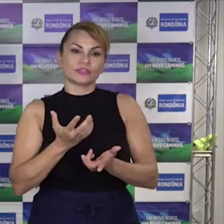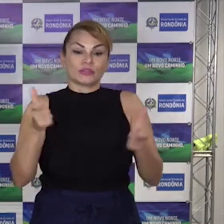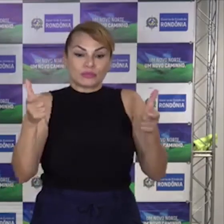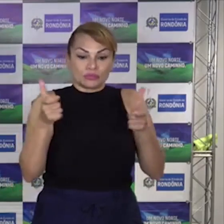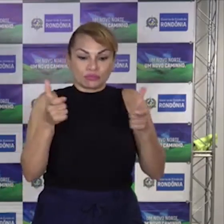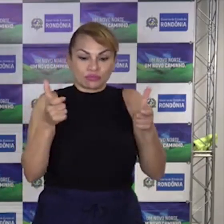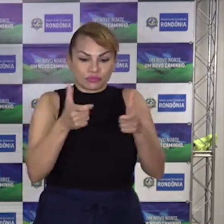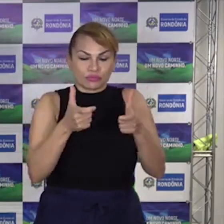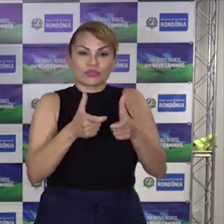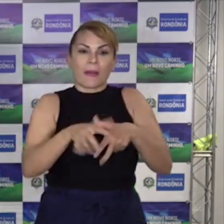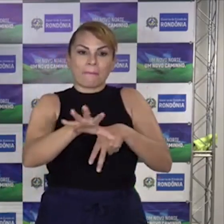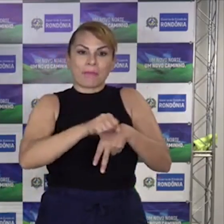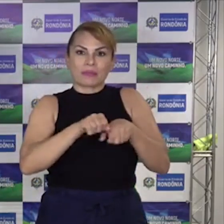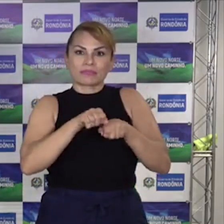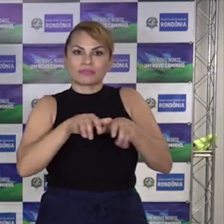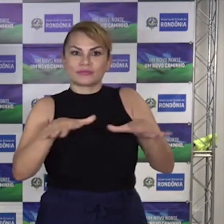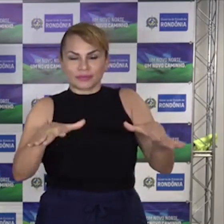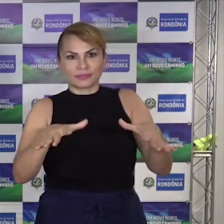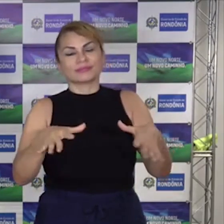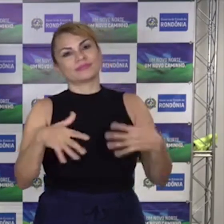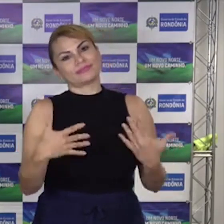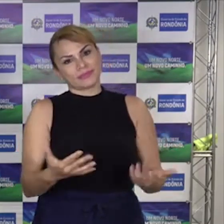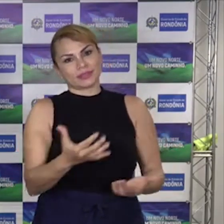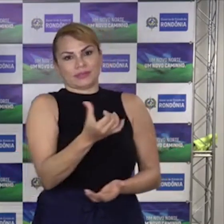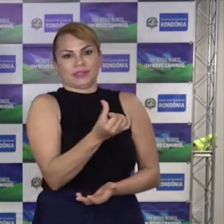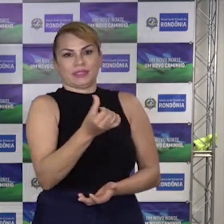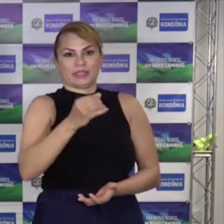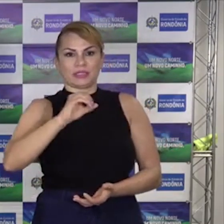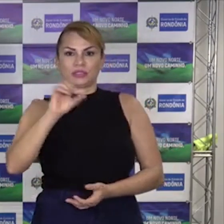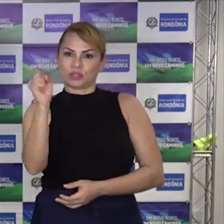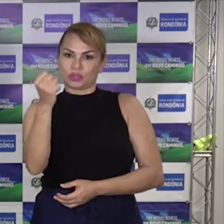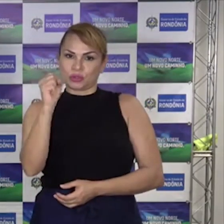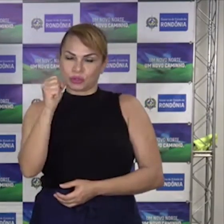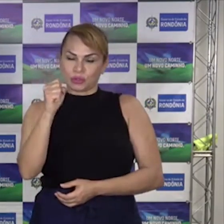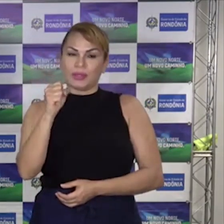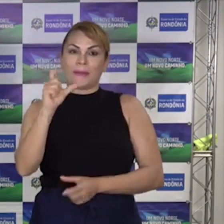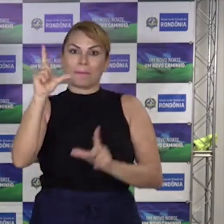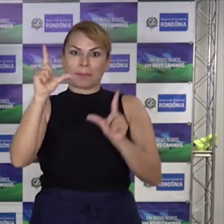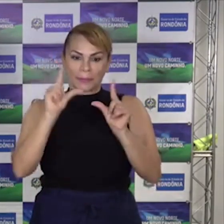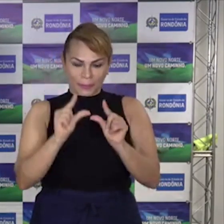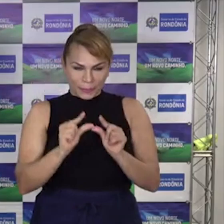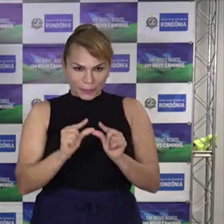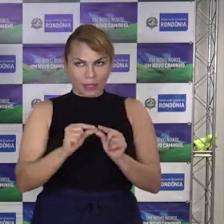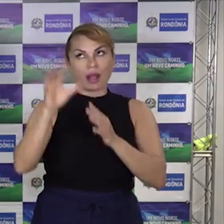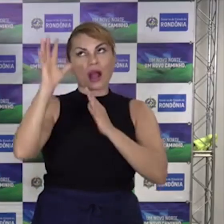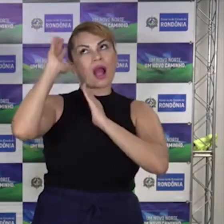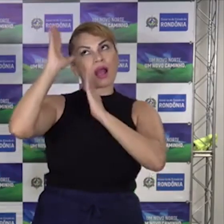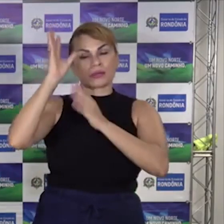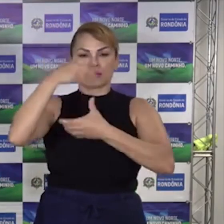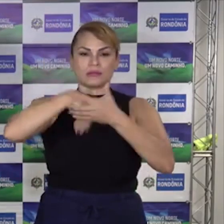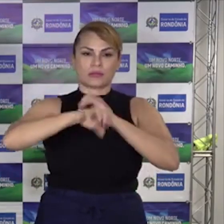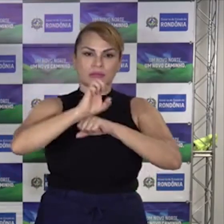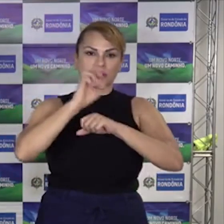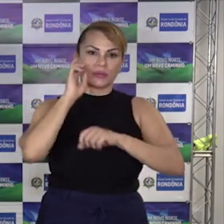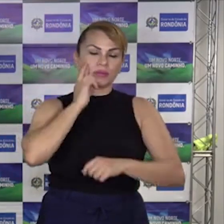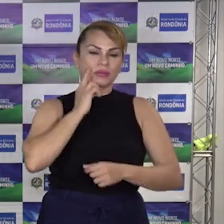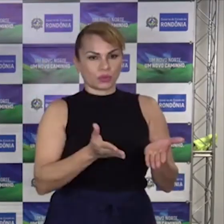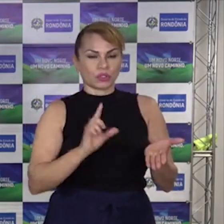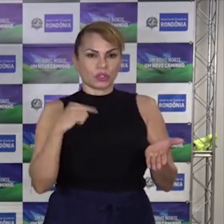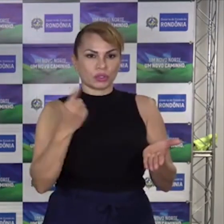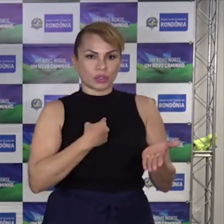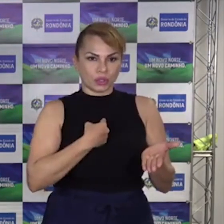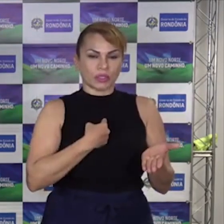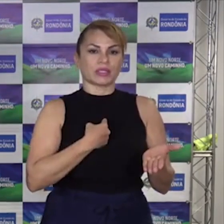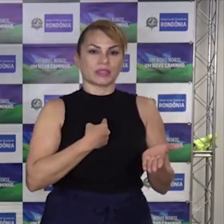de 214 leitos de UTI 40 delas viabilizadas nos últimos dias o que garantiu o atendimento a todos os pacientes